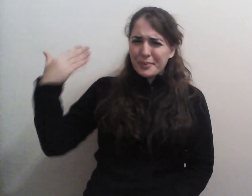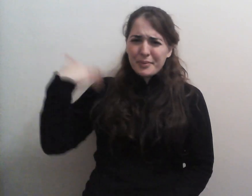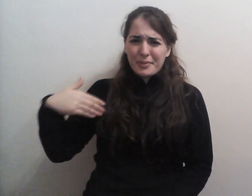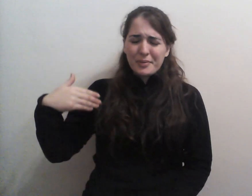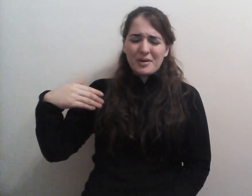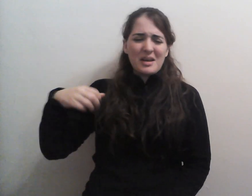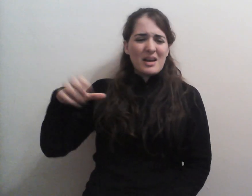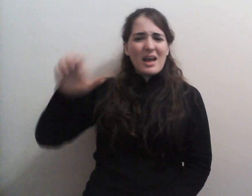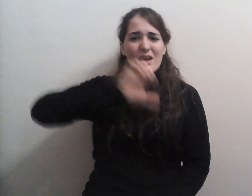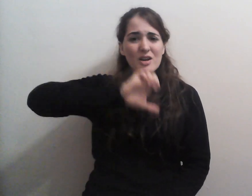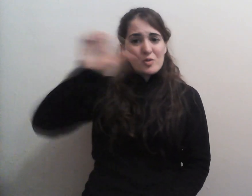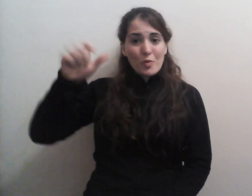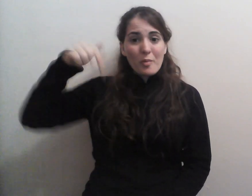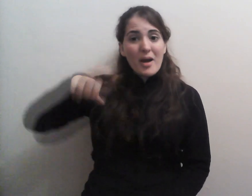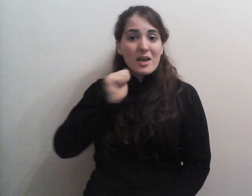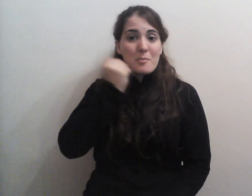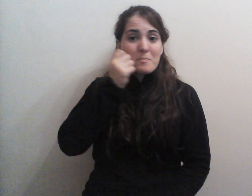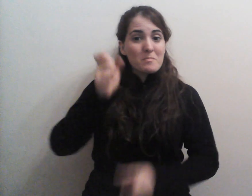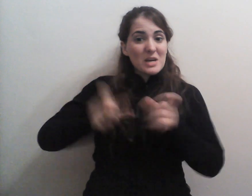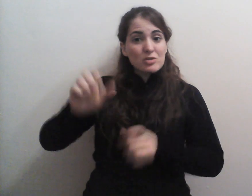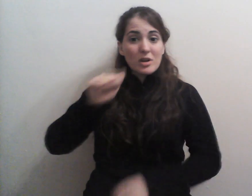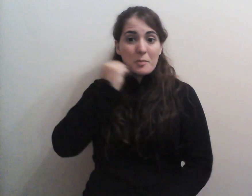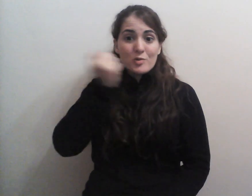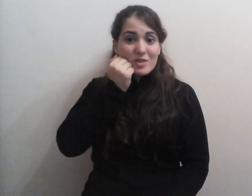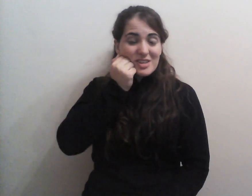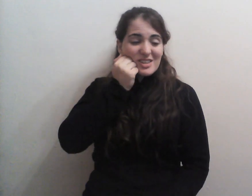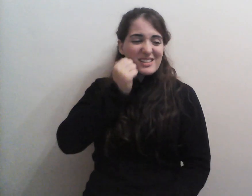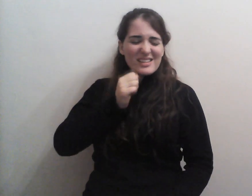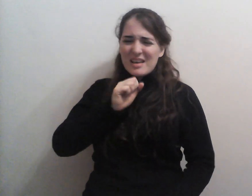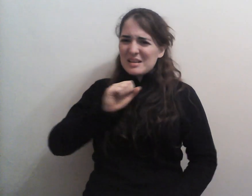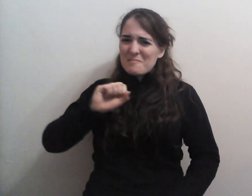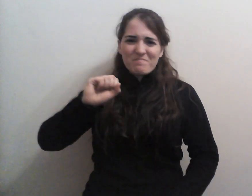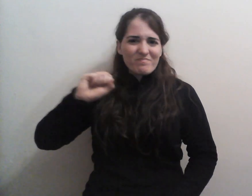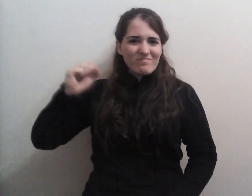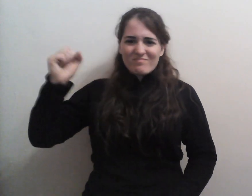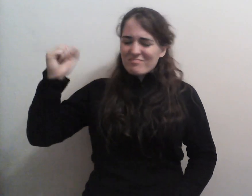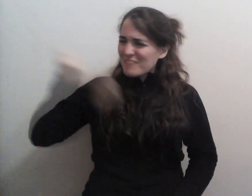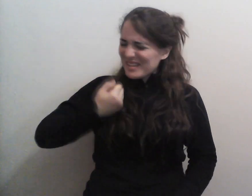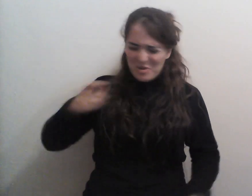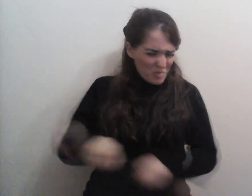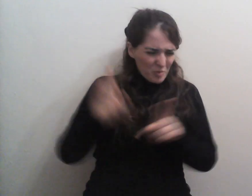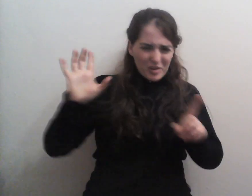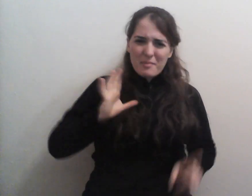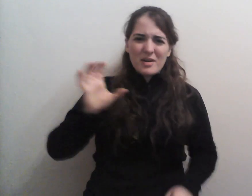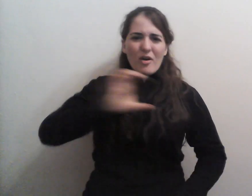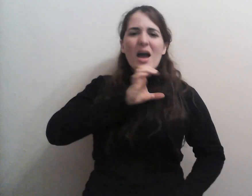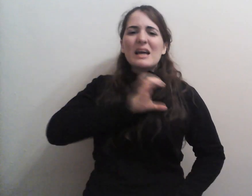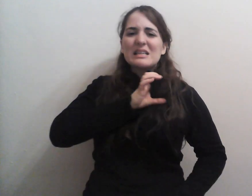a derramar su sangre. Por lo tanto, te pregunto en esta mañana, ¿estás tú en el Hijo?